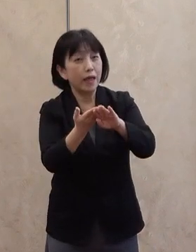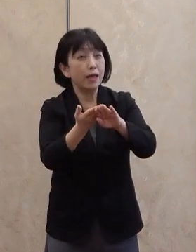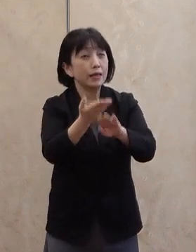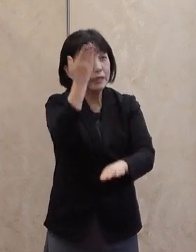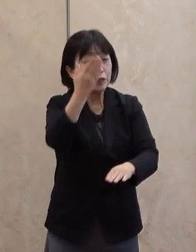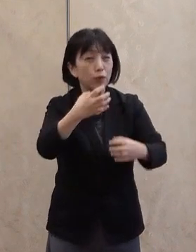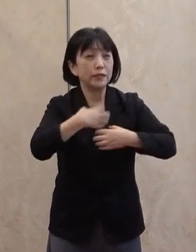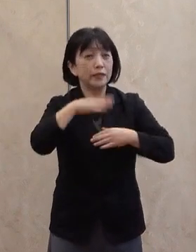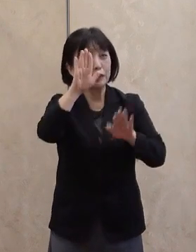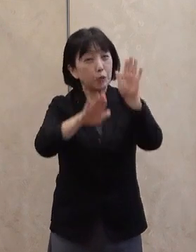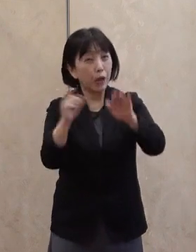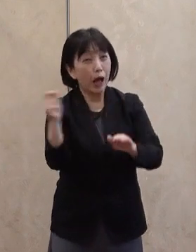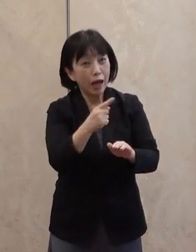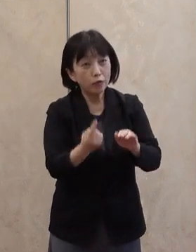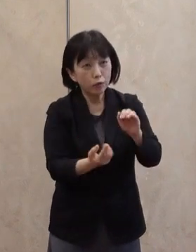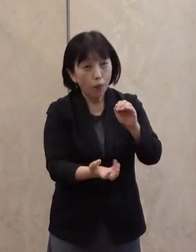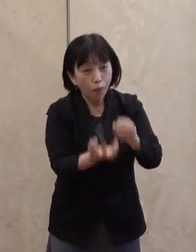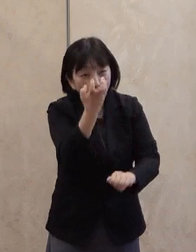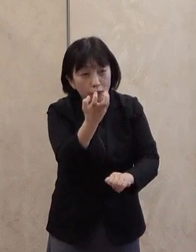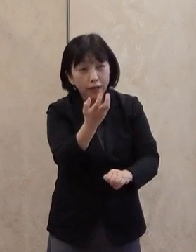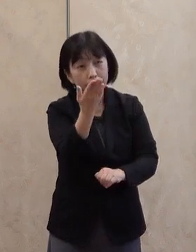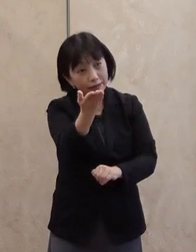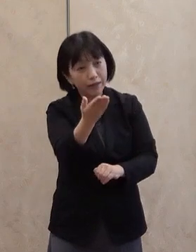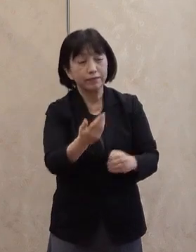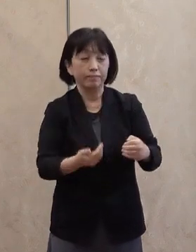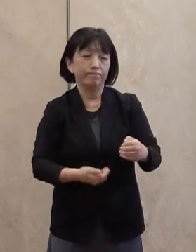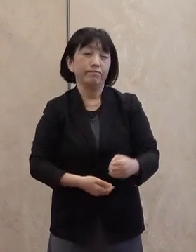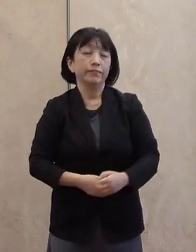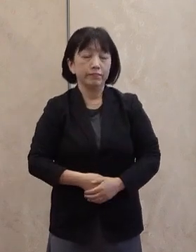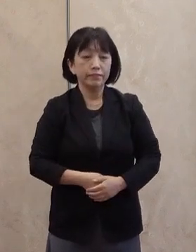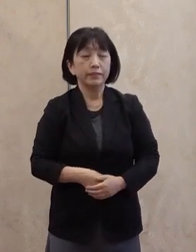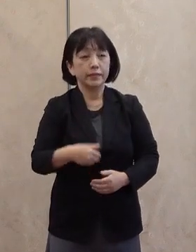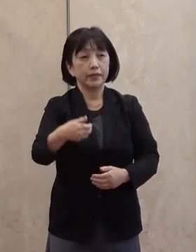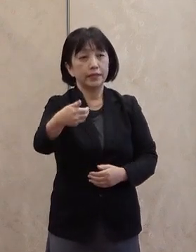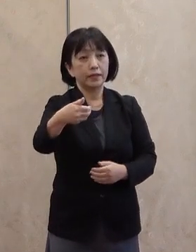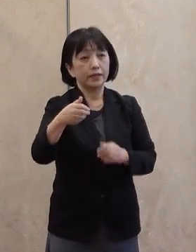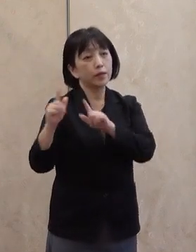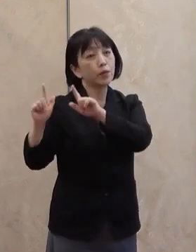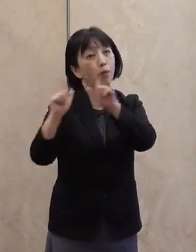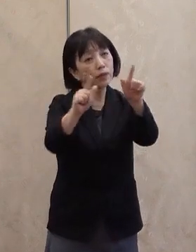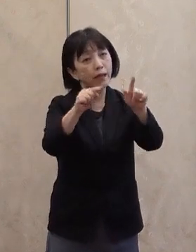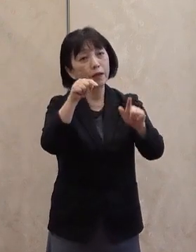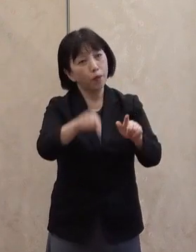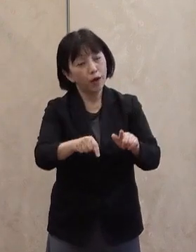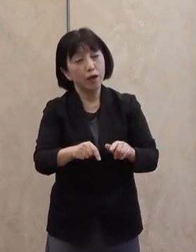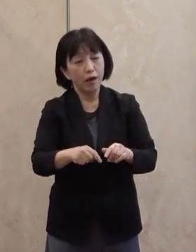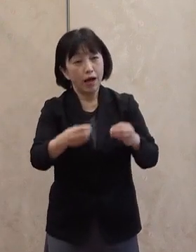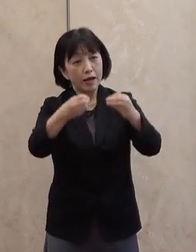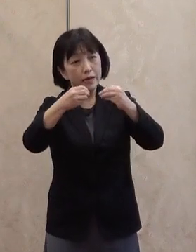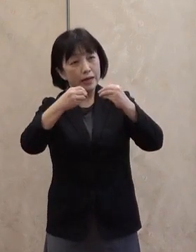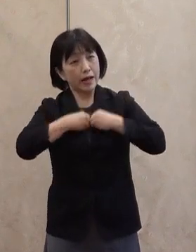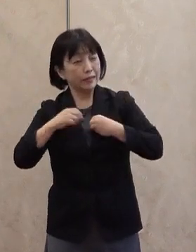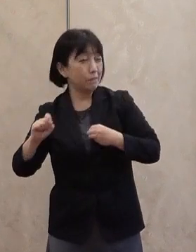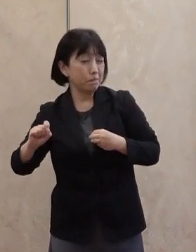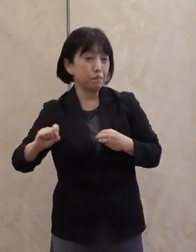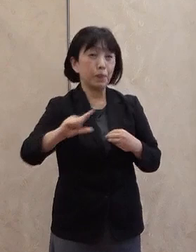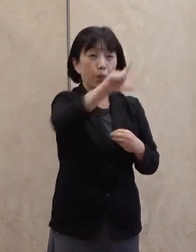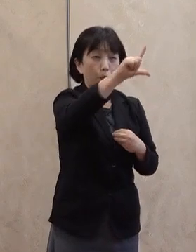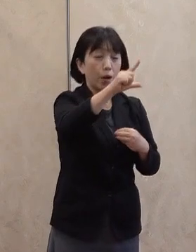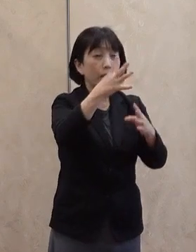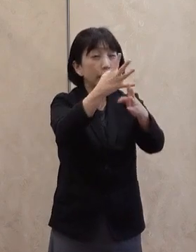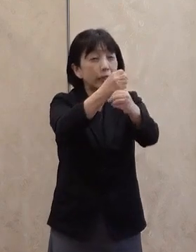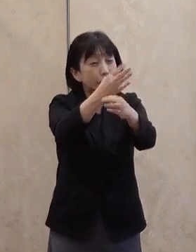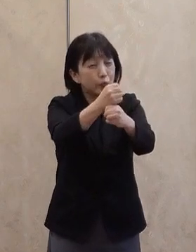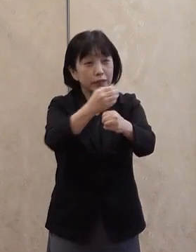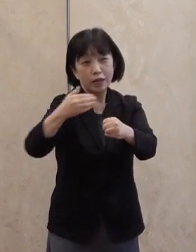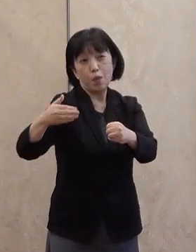認識なんでしょうか。 これは先ほど申し上げた通り、この感染の急拡大というのはいつ起きるかわからないのがこのウイルス